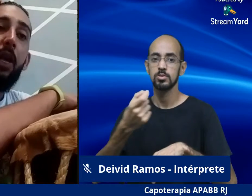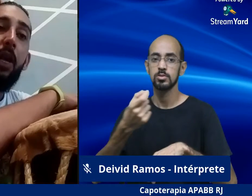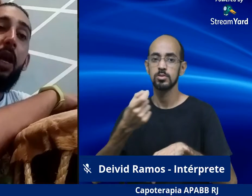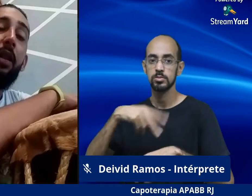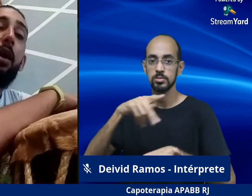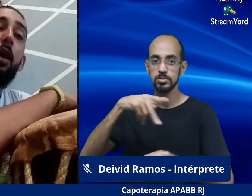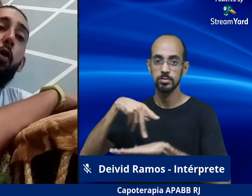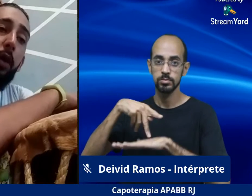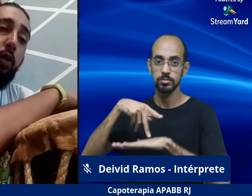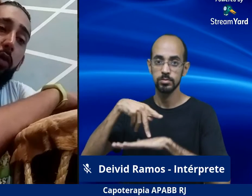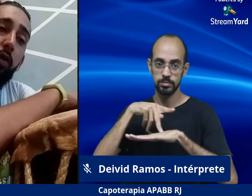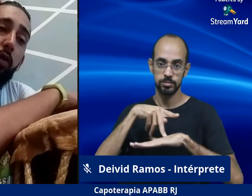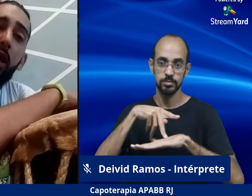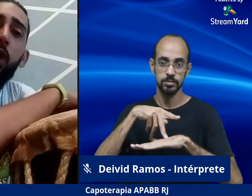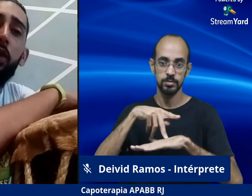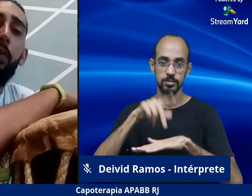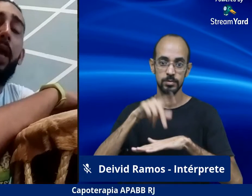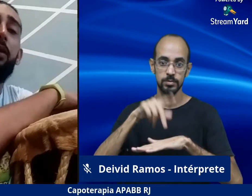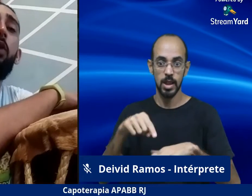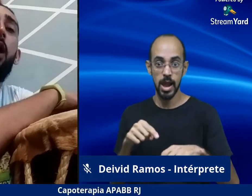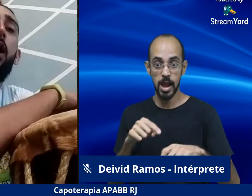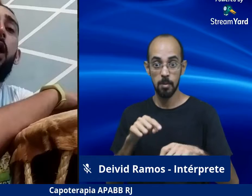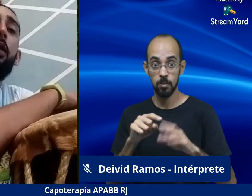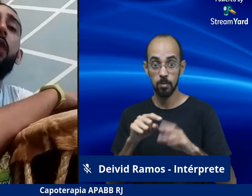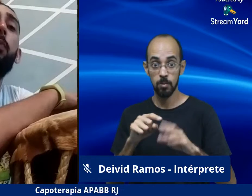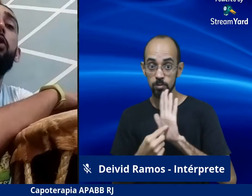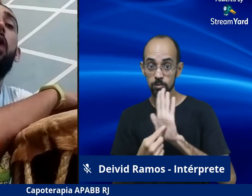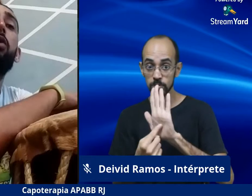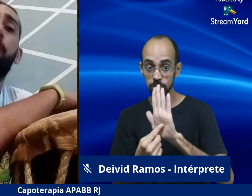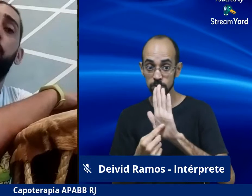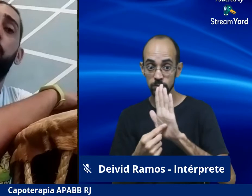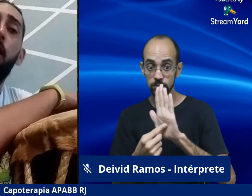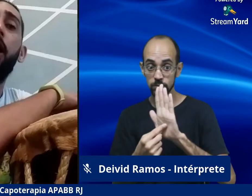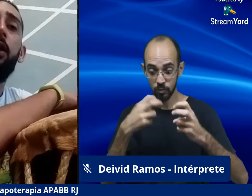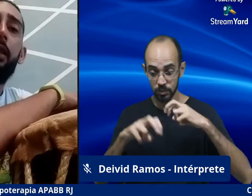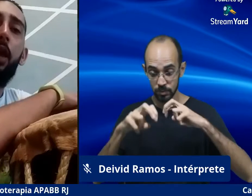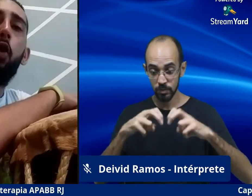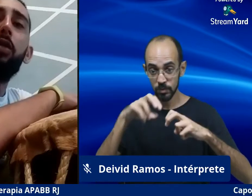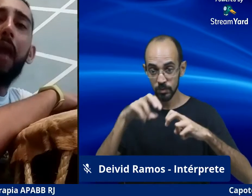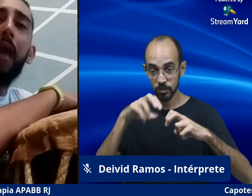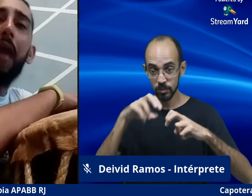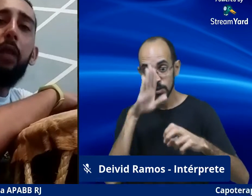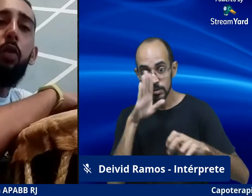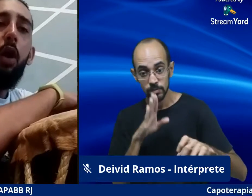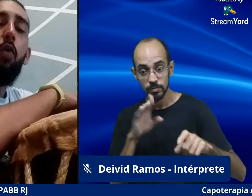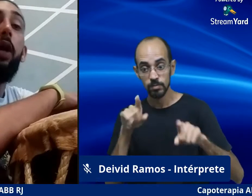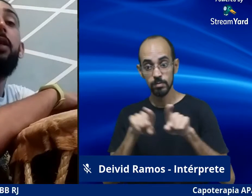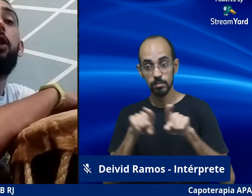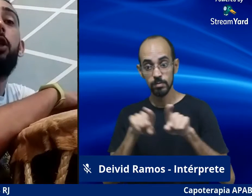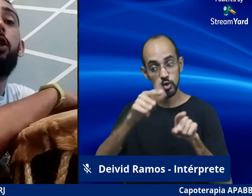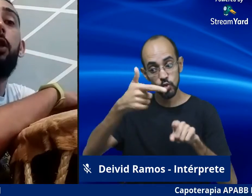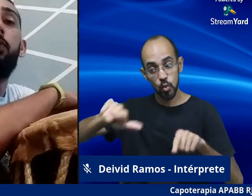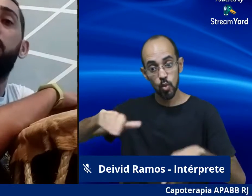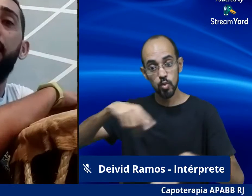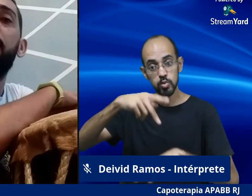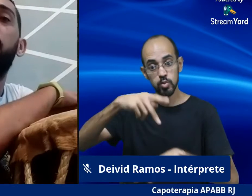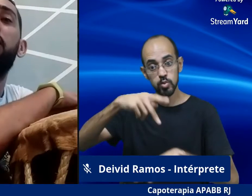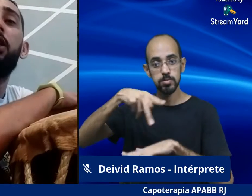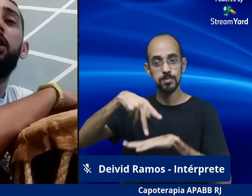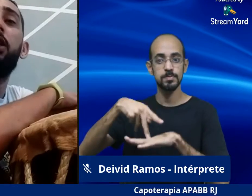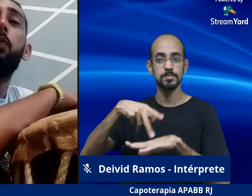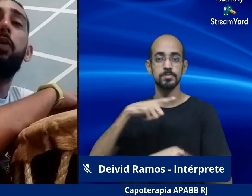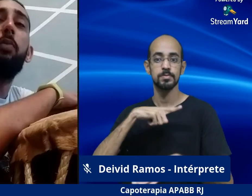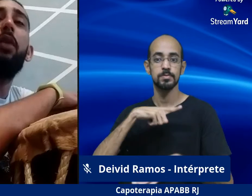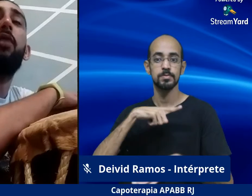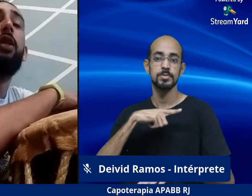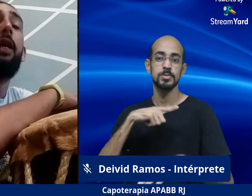capoeira, né, que o pessoal, tanto aqui do Brasil, tanto o pessoal de fora, tem contato com esse tipo de lenda, com